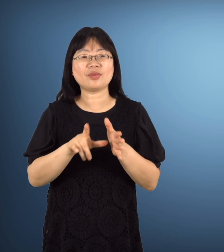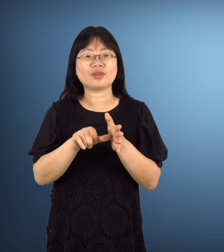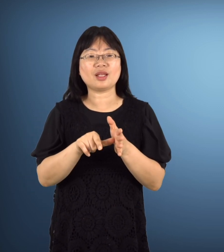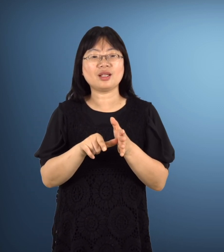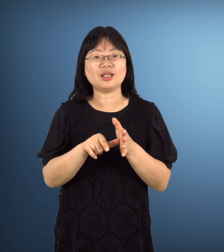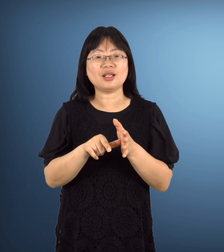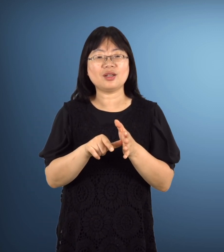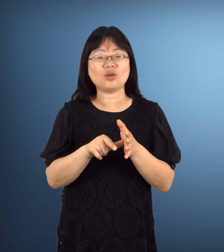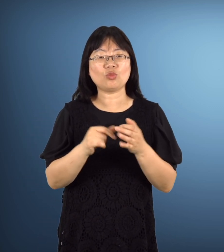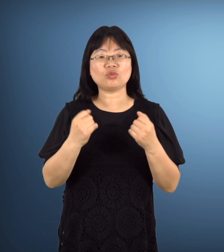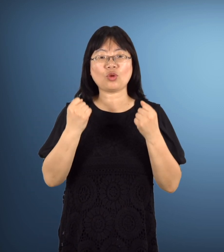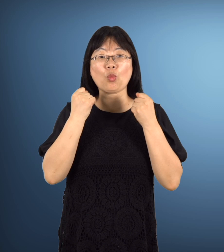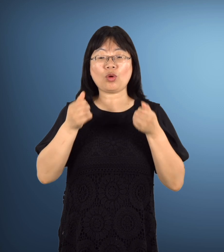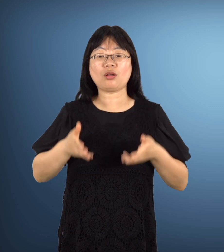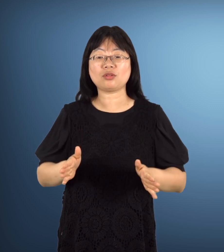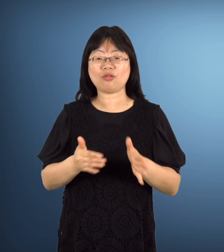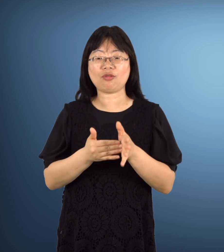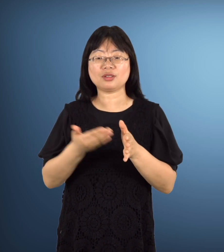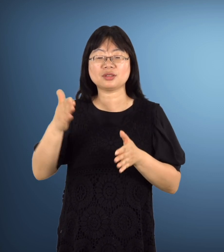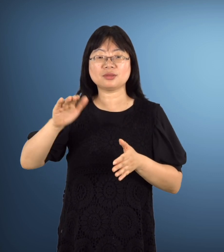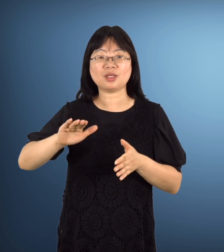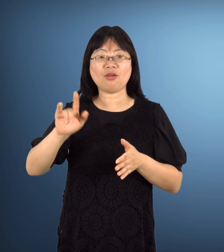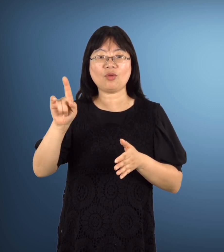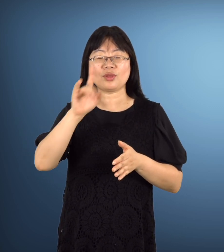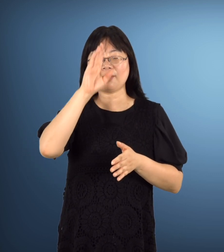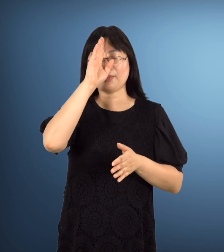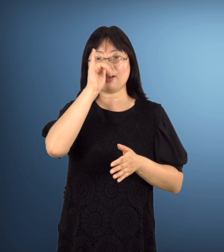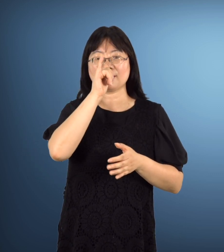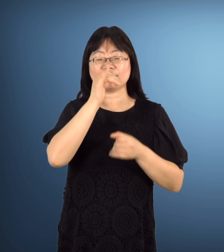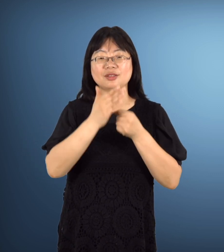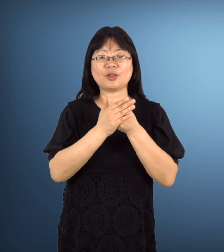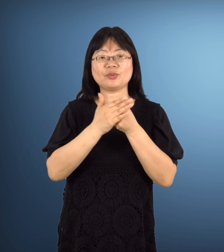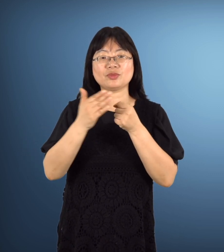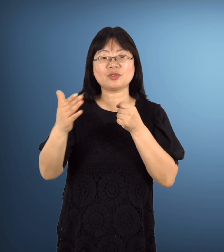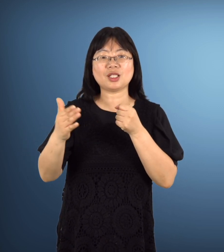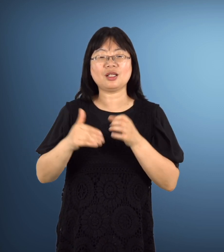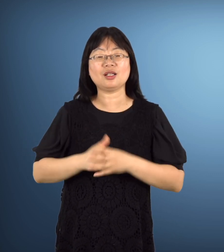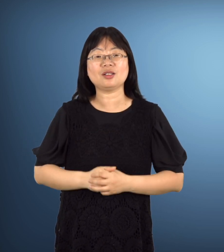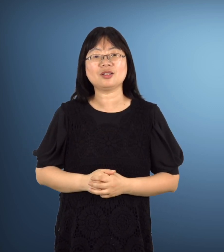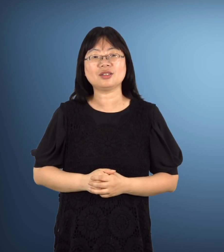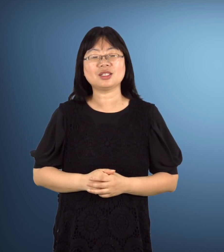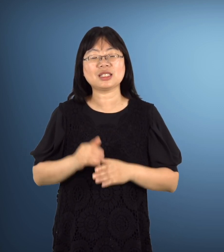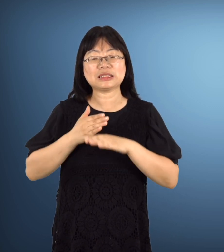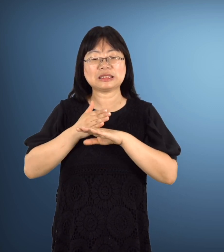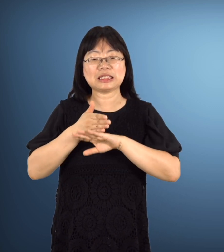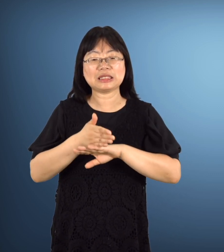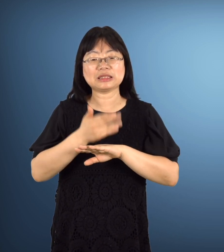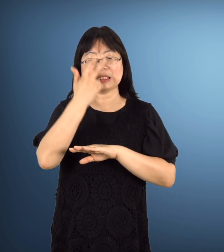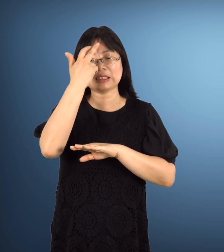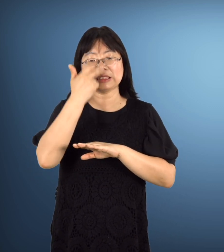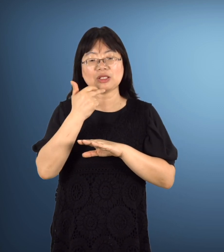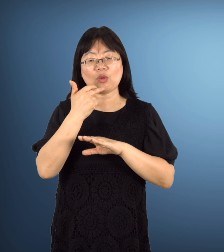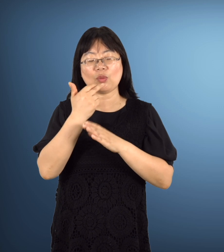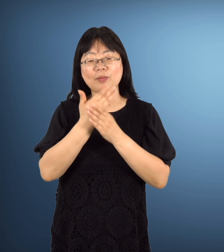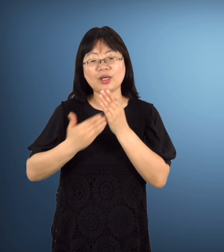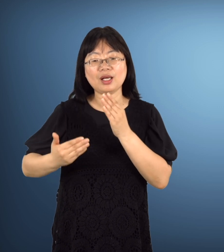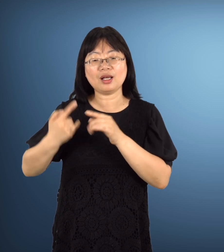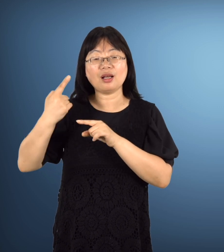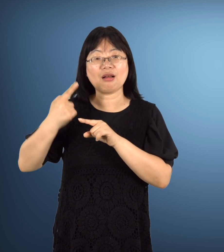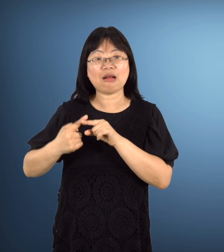때는 정상적으로 태어났지만 어떤 질병에 걸려서 서서히 시력을